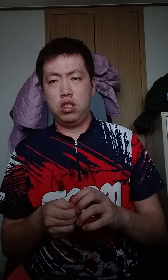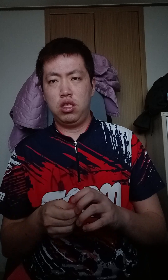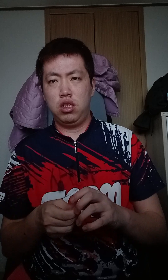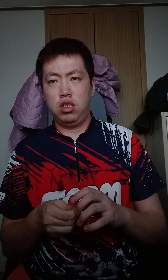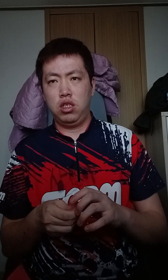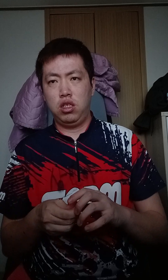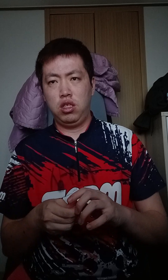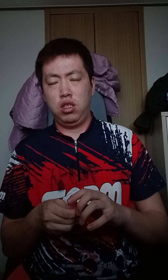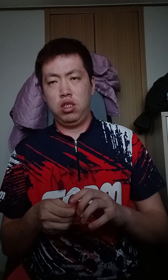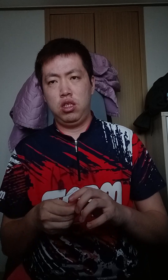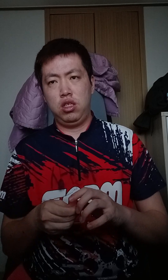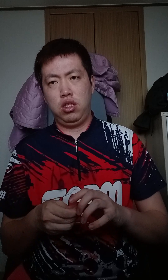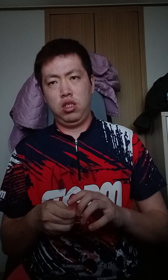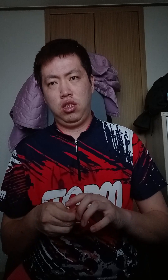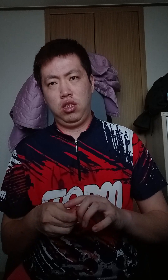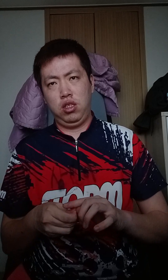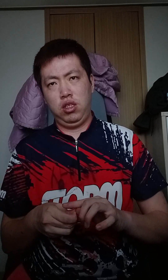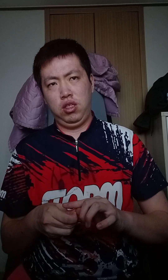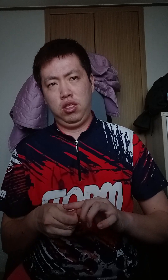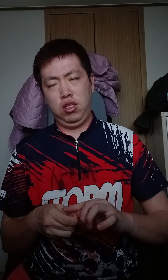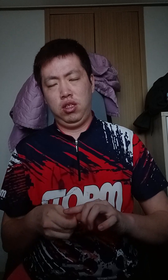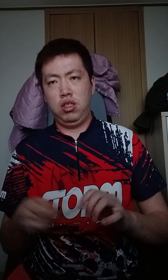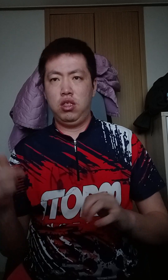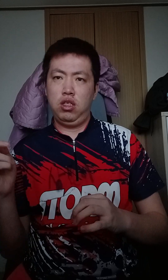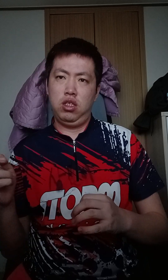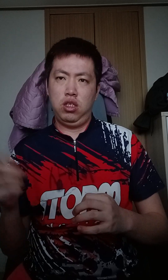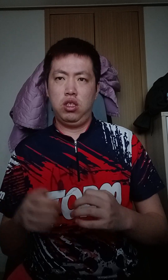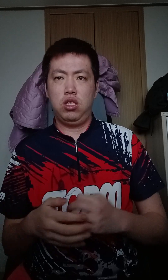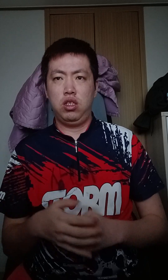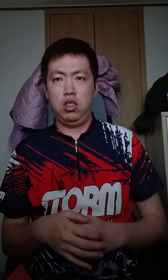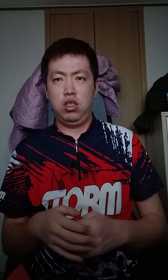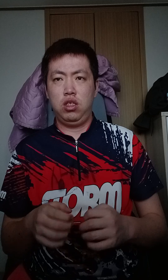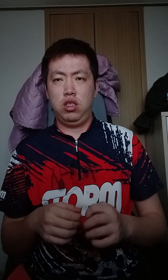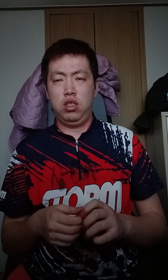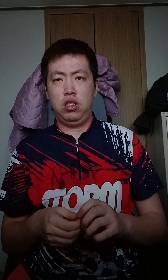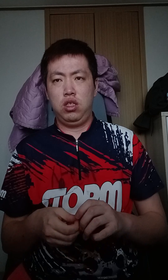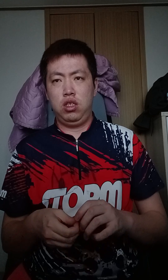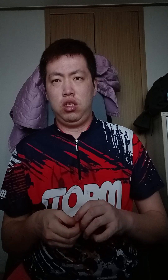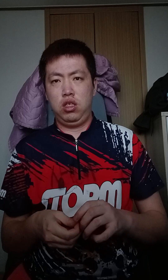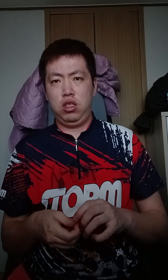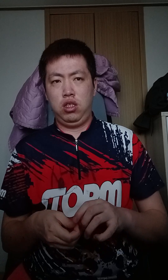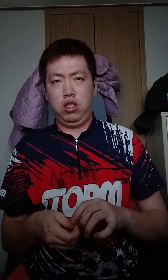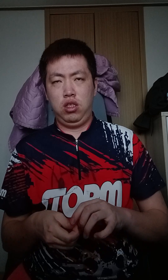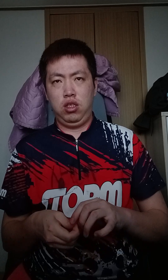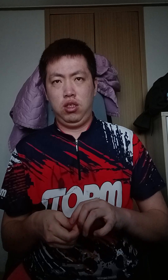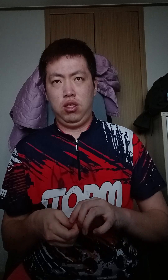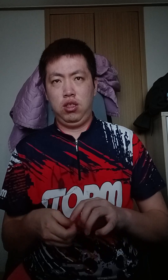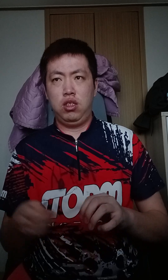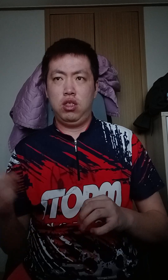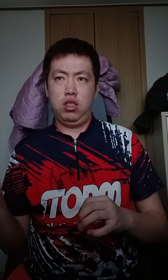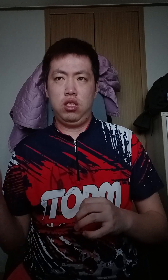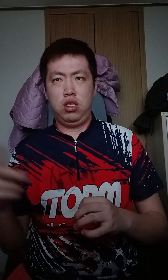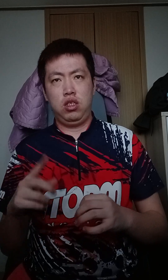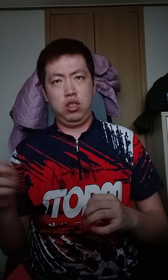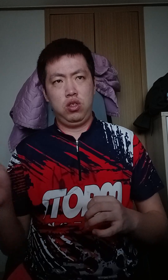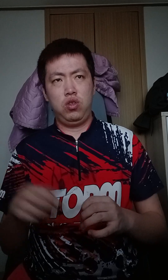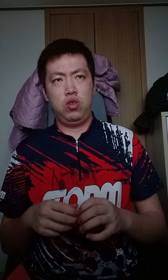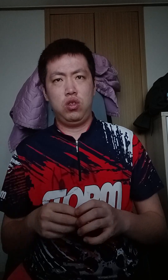이유로 차일피일 미루고 있습니다. 최근 공사 관계자들의 점검이 한 차례 이루어진 게 전부.